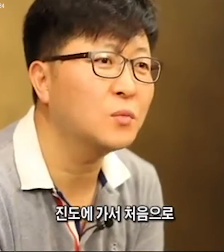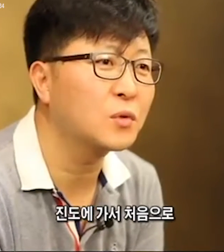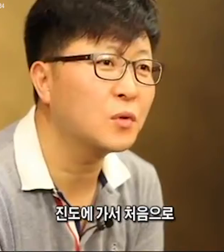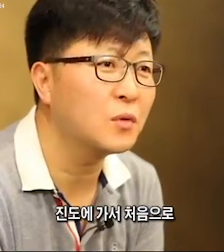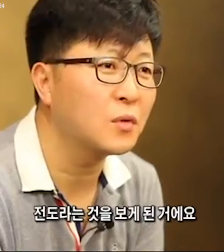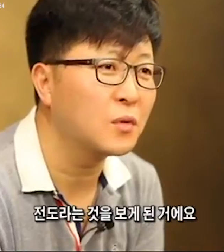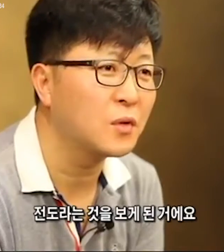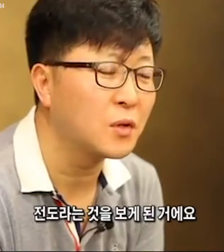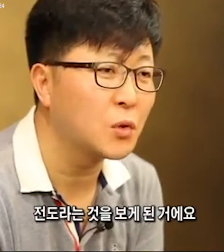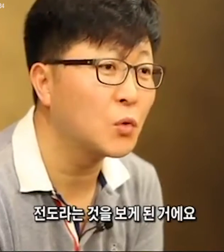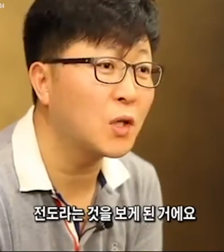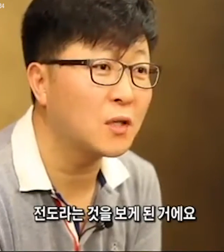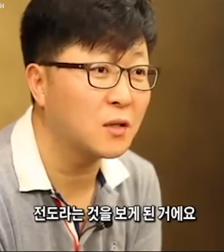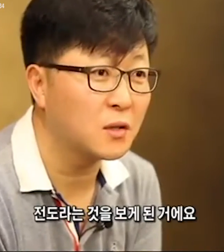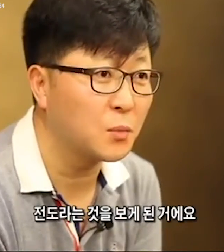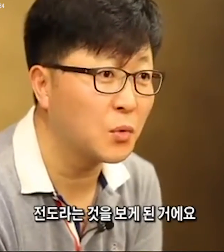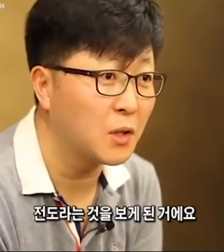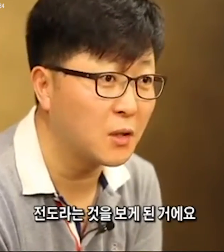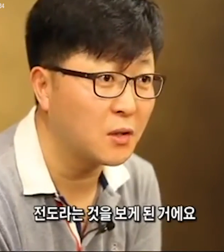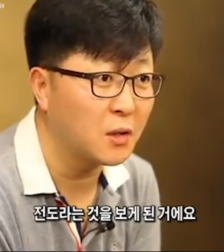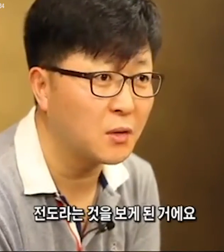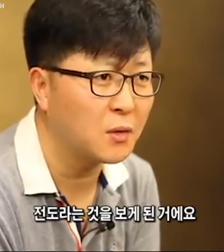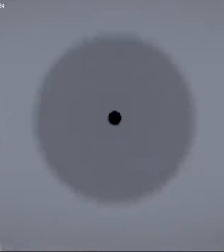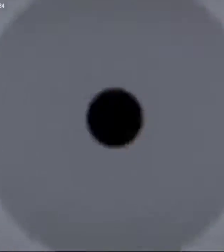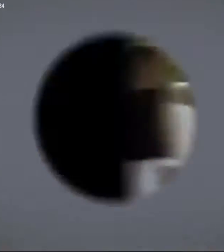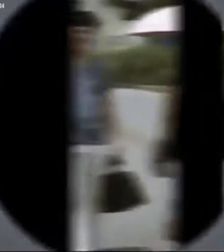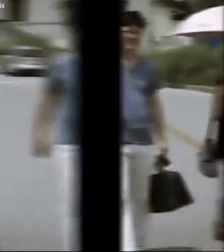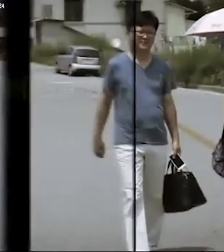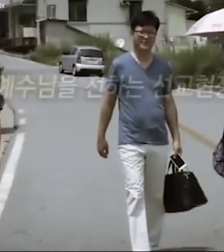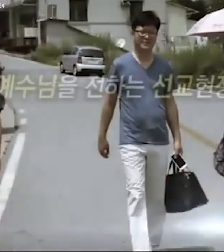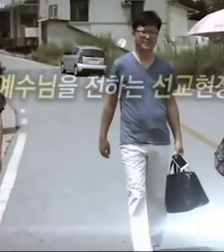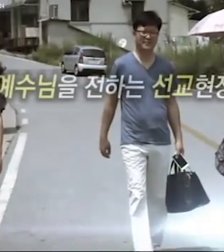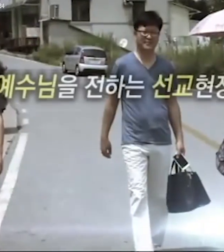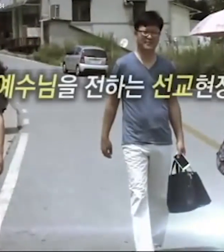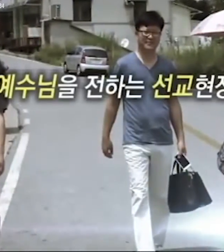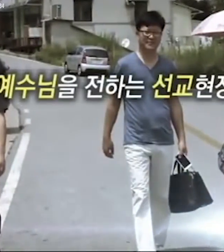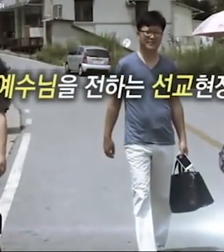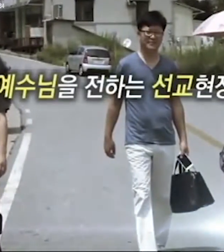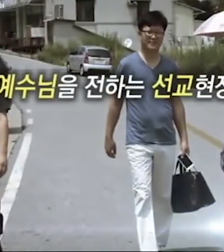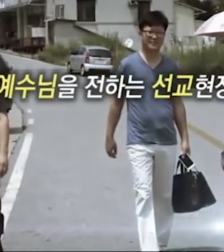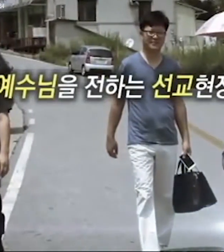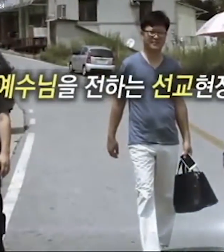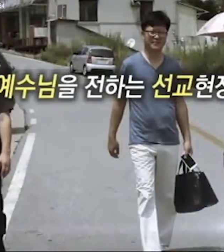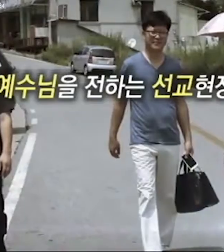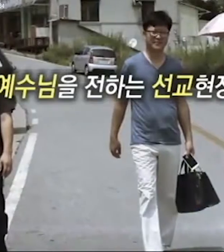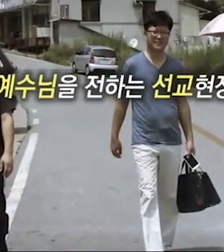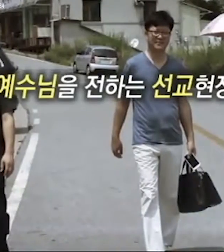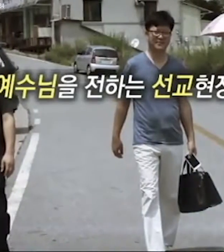이제 처음으로 전도라는 것을 보게 된 거예요.